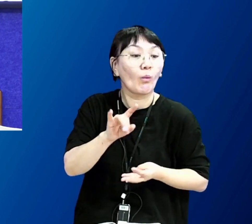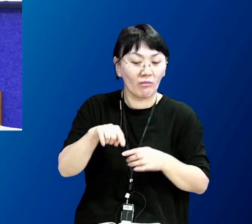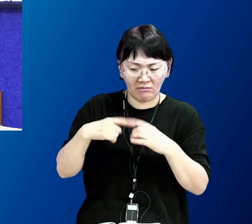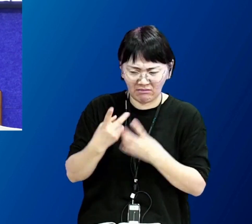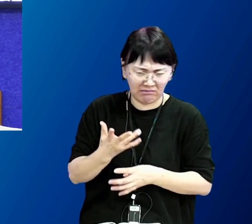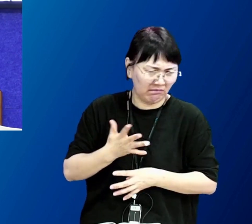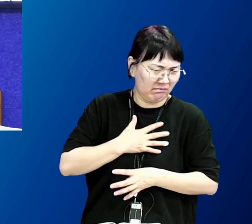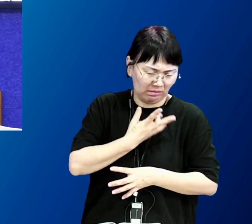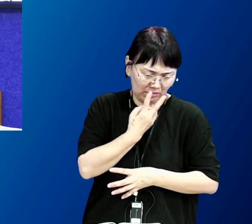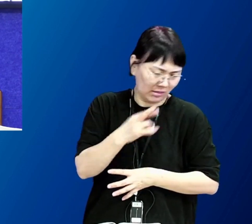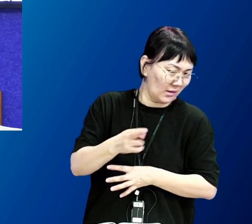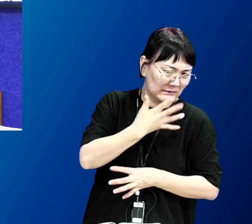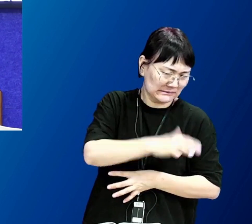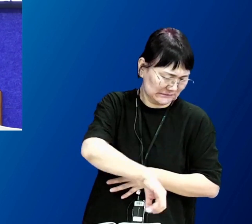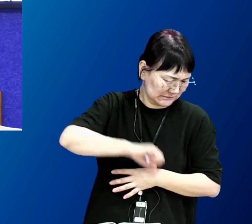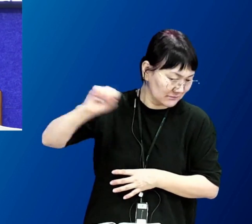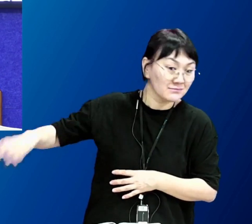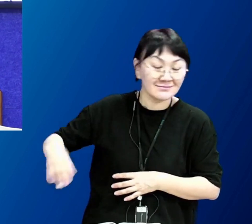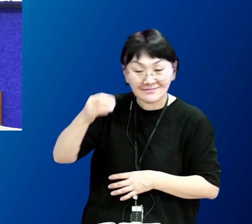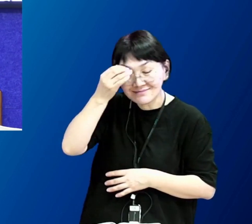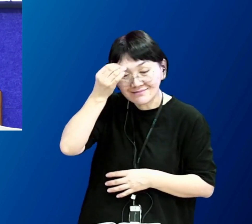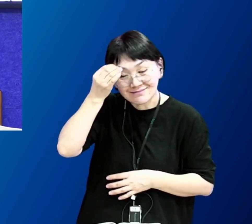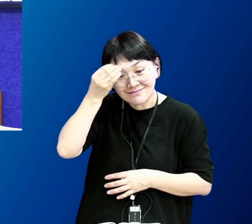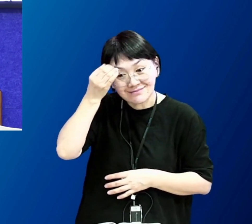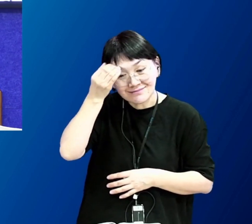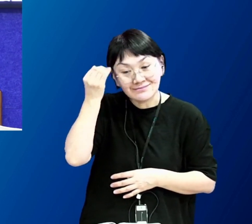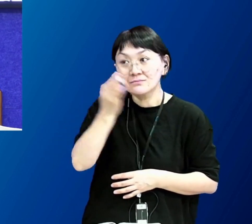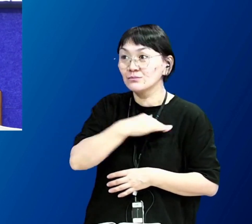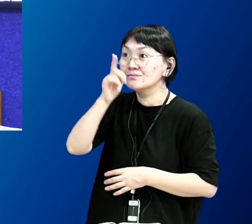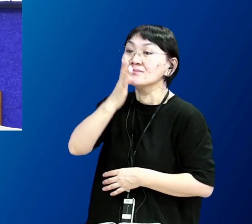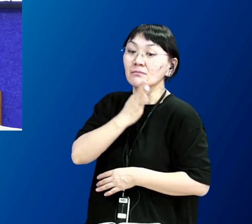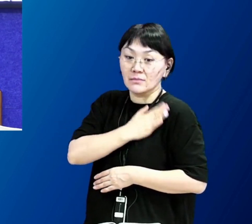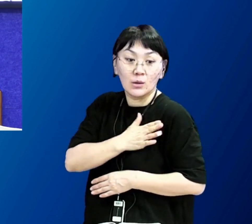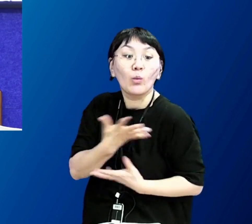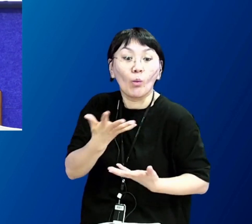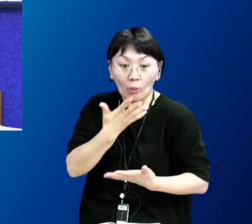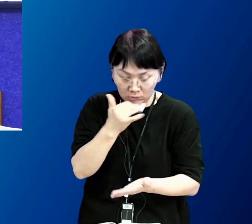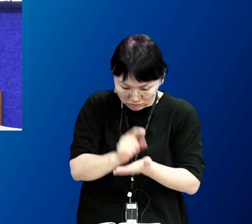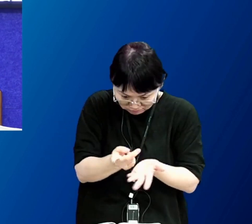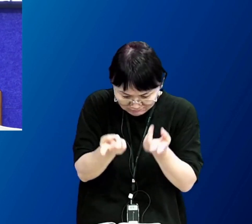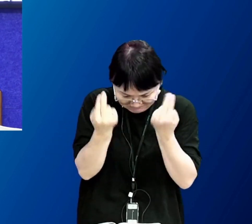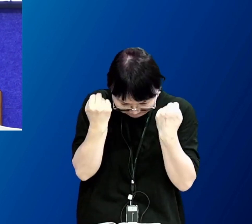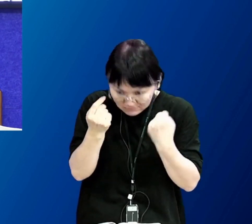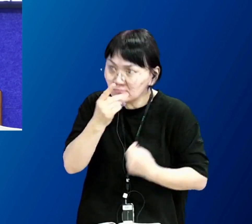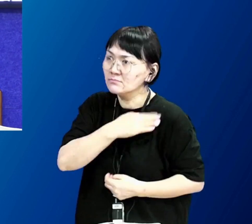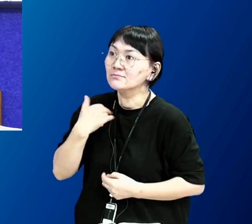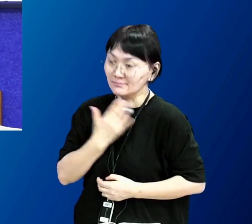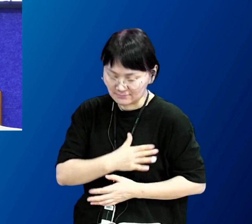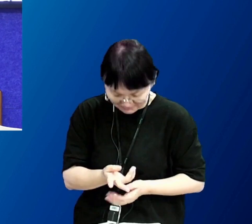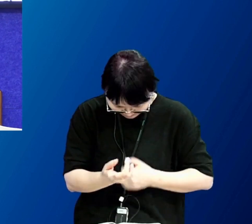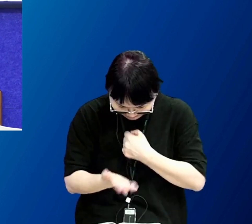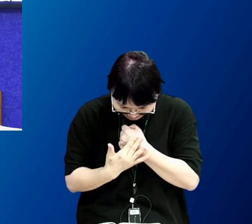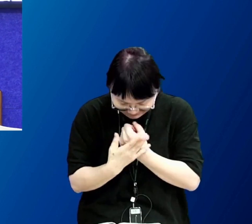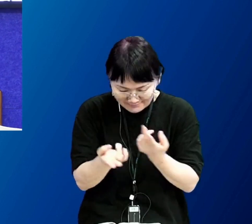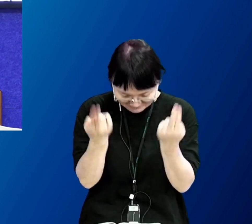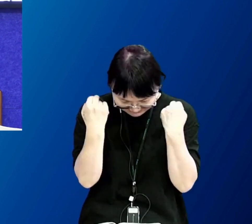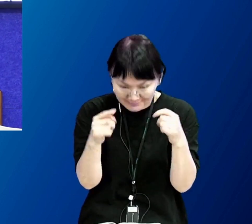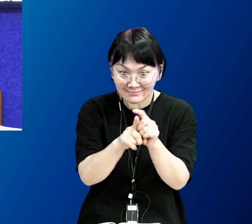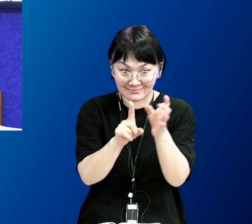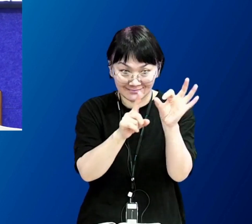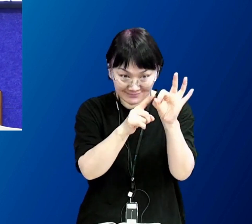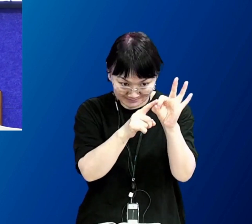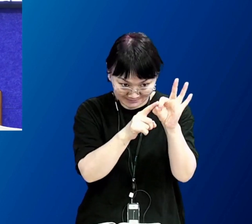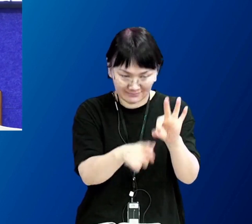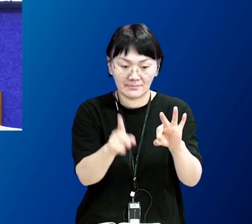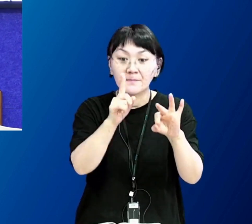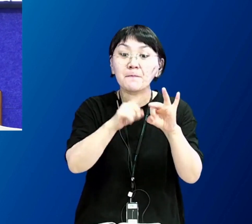гэм нүглээ хаях гэж хэлсэн. Эзнийг хайрлана гэдэг нь эзний тушаалуудыг сахих гэж хэлсэн мэж. Эзнийг хайрлана гэдэг нь аврагдсан